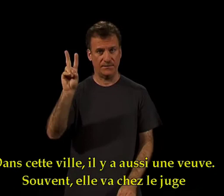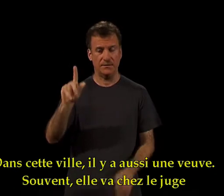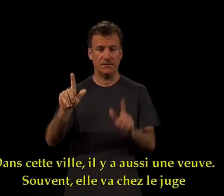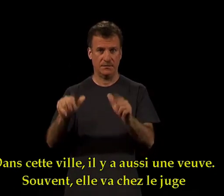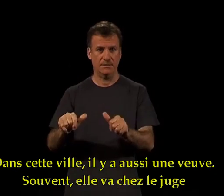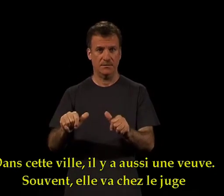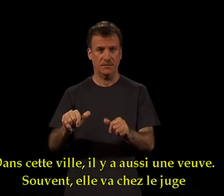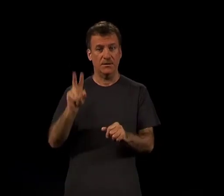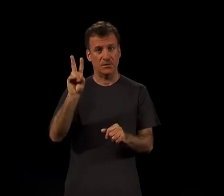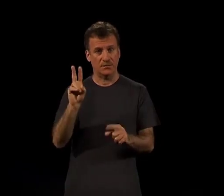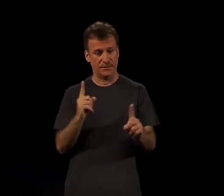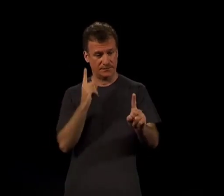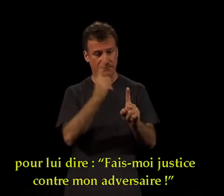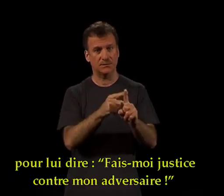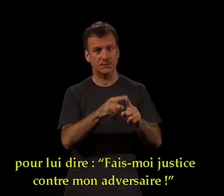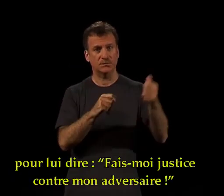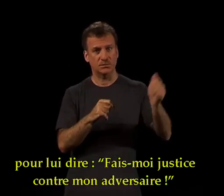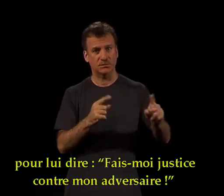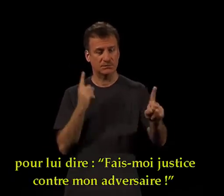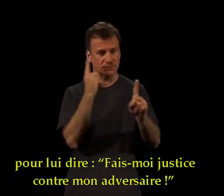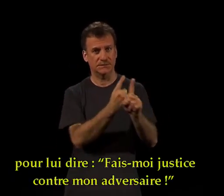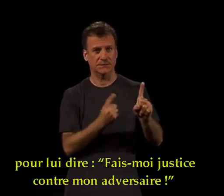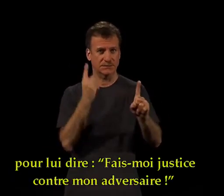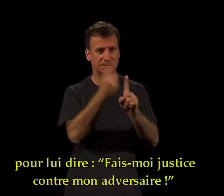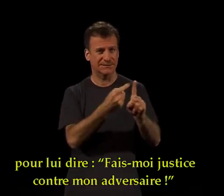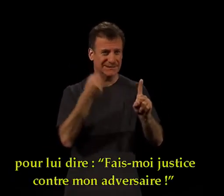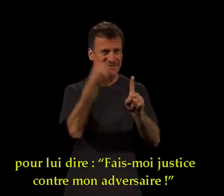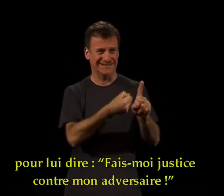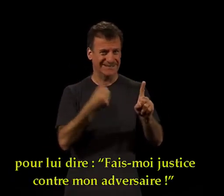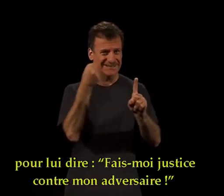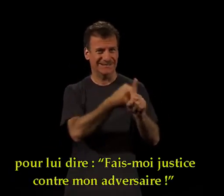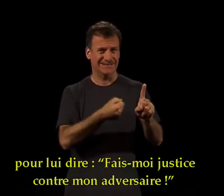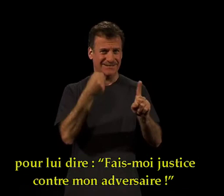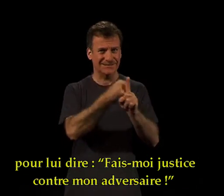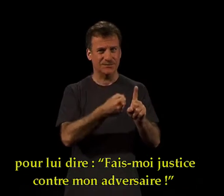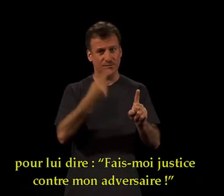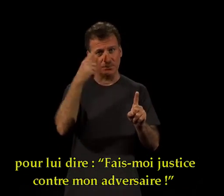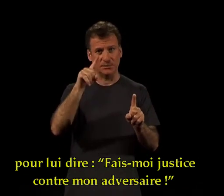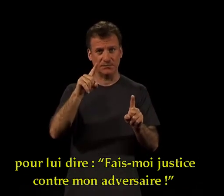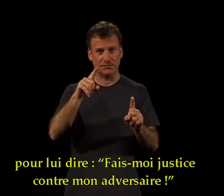il y a aussi une veuve. Souvent, elle va chez le juge pour lui dire, « Fais-moi justice contre mon adversaire.